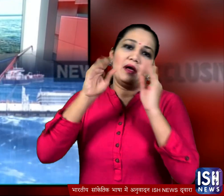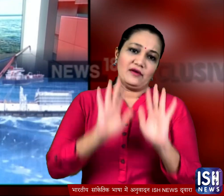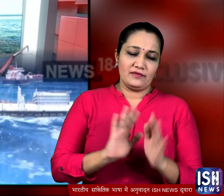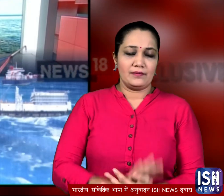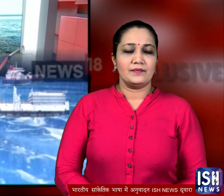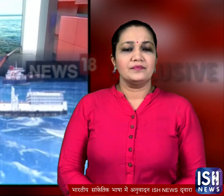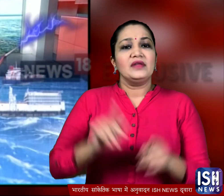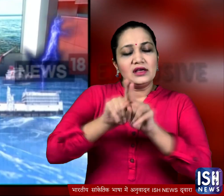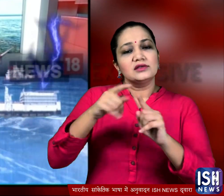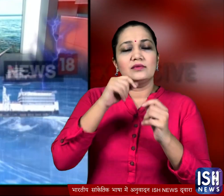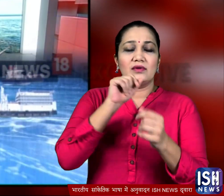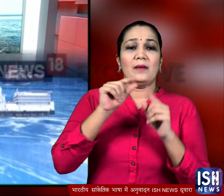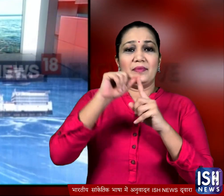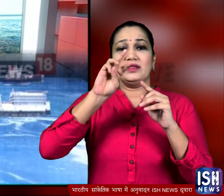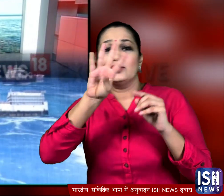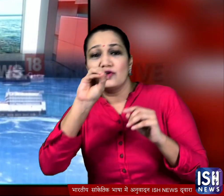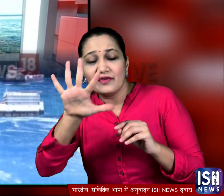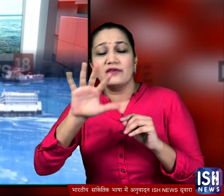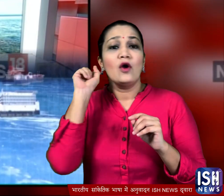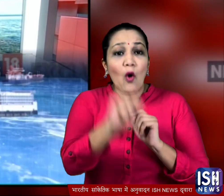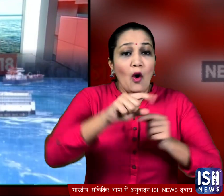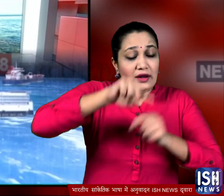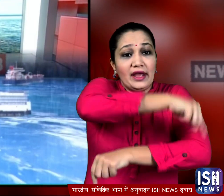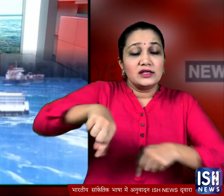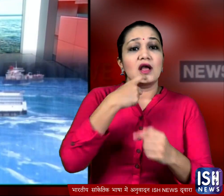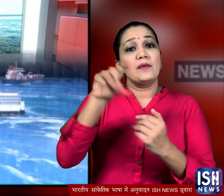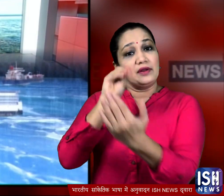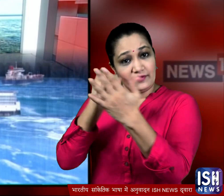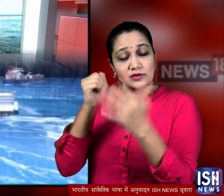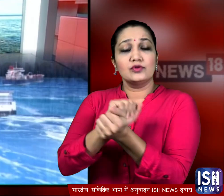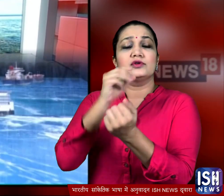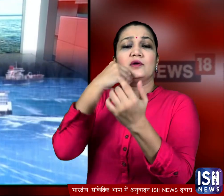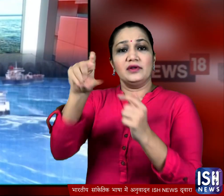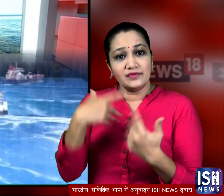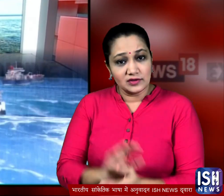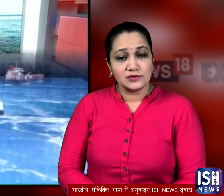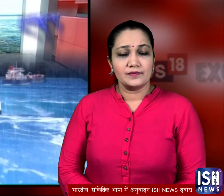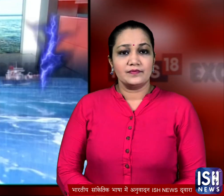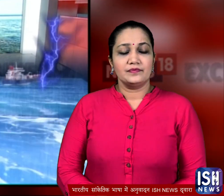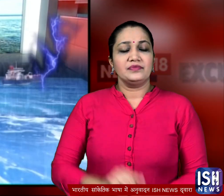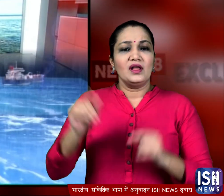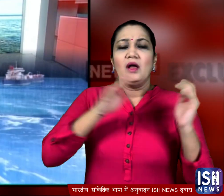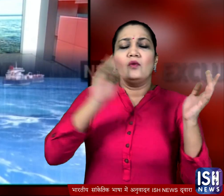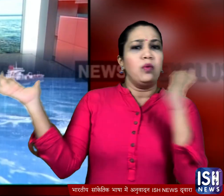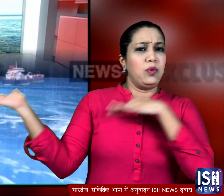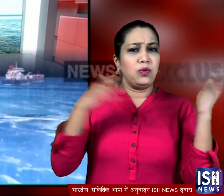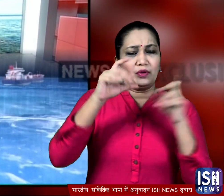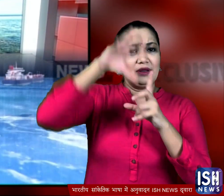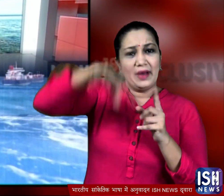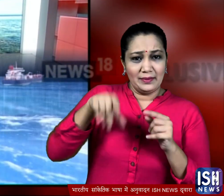गया है, जिनकी शिकायत बाज P305 जहाज के इंजीनियर ने पुलिस से की थी और दावा किया था कि मौसम विभाग